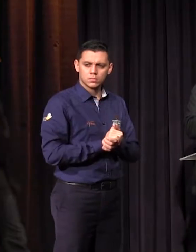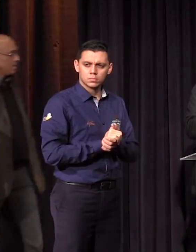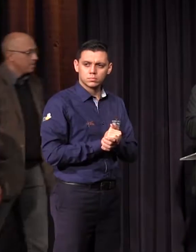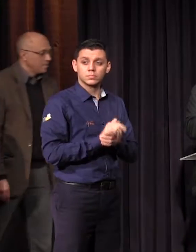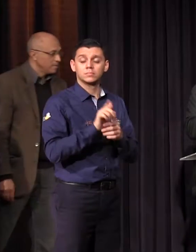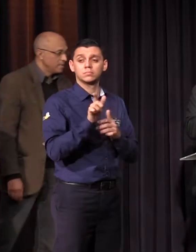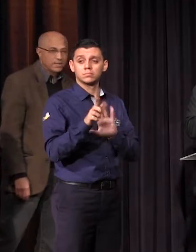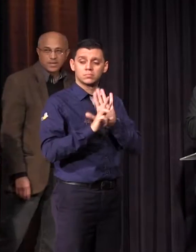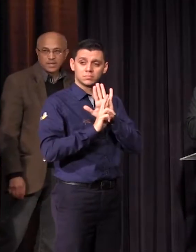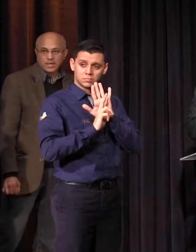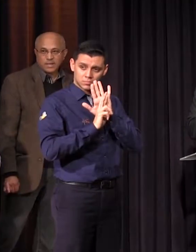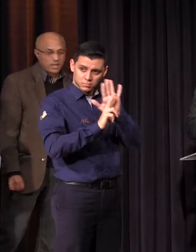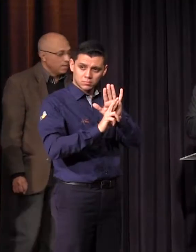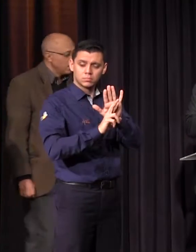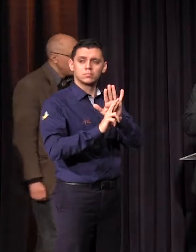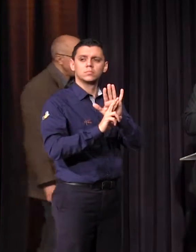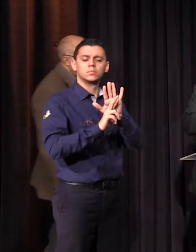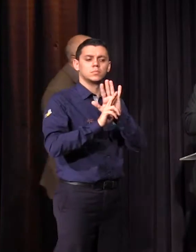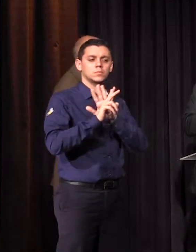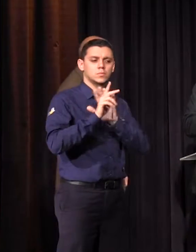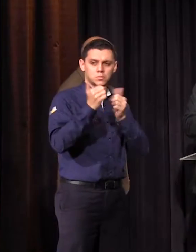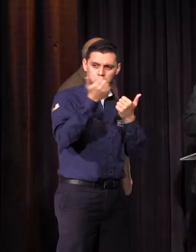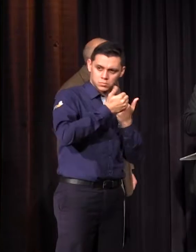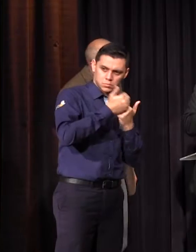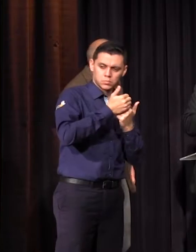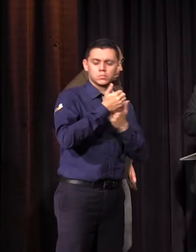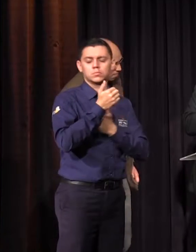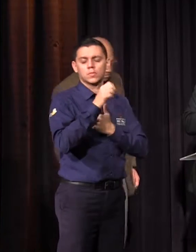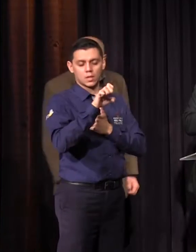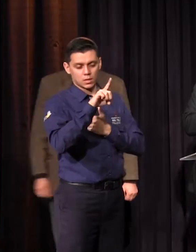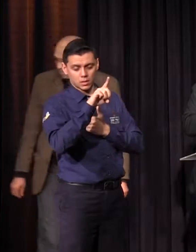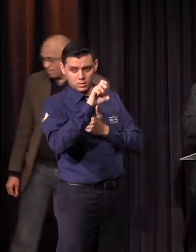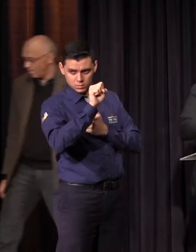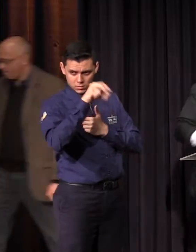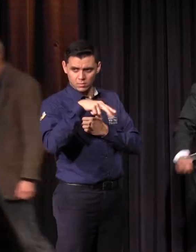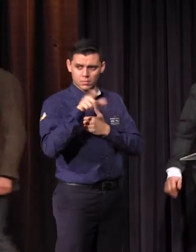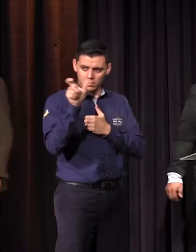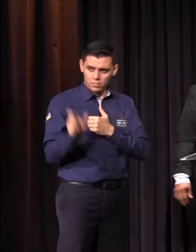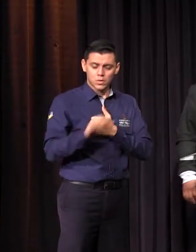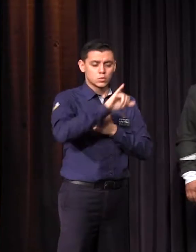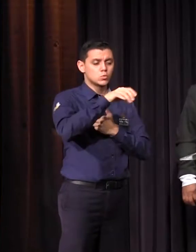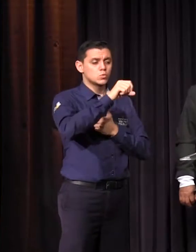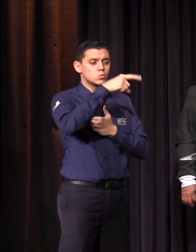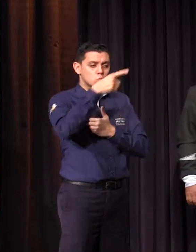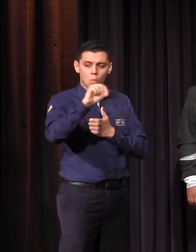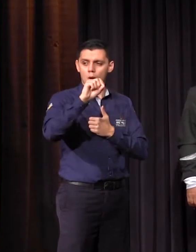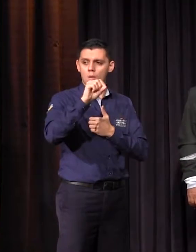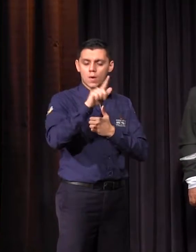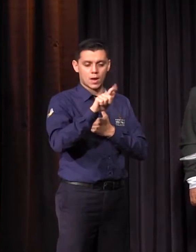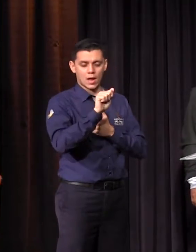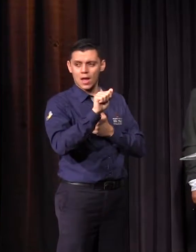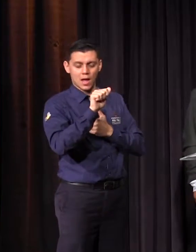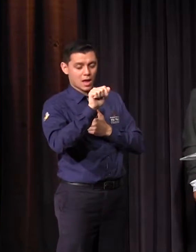representando então professor edson luiz diretor regional o professor joão calvino juntamente com